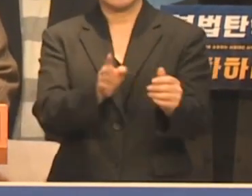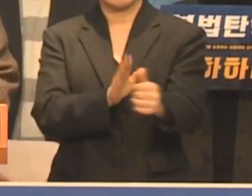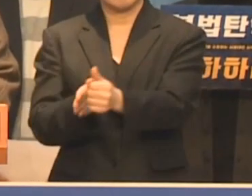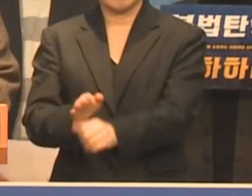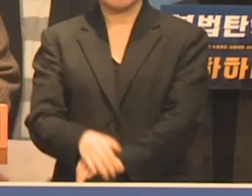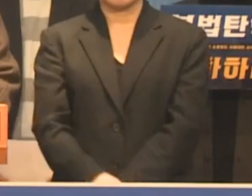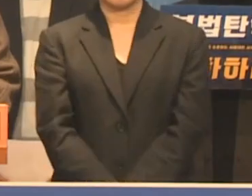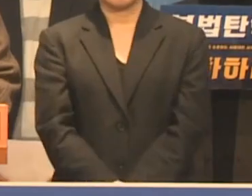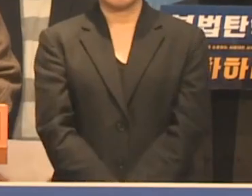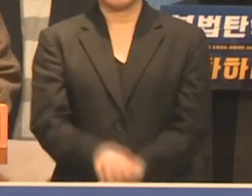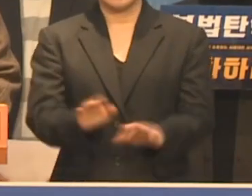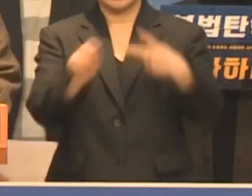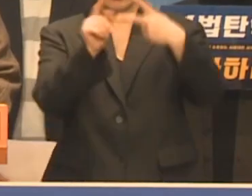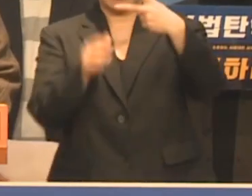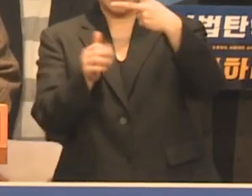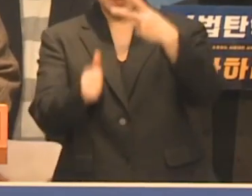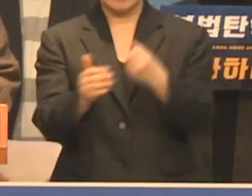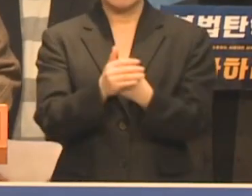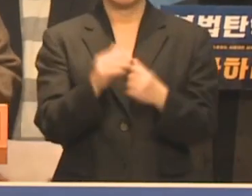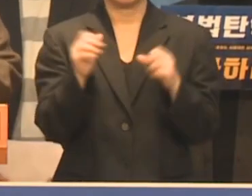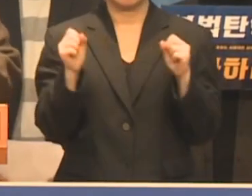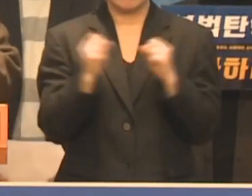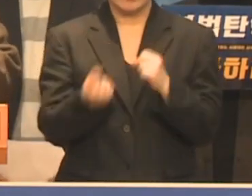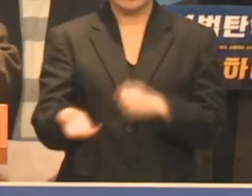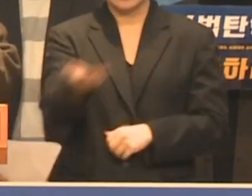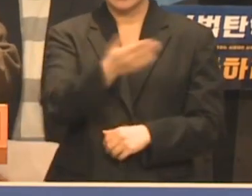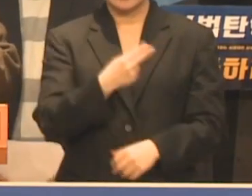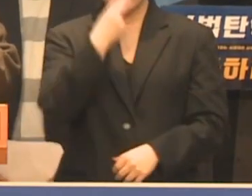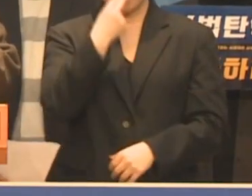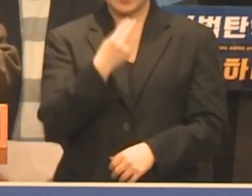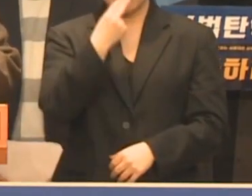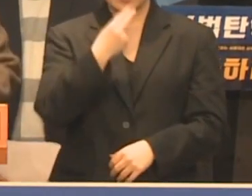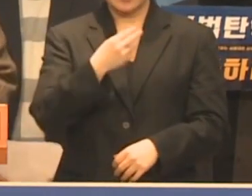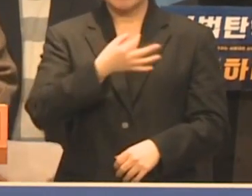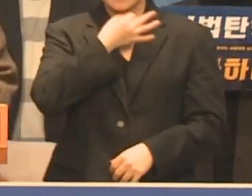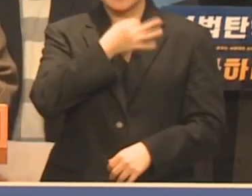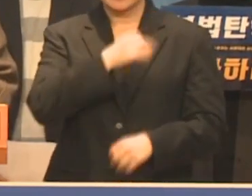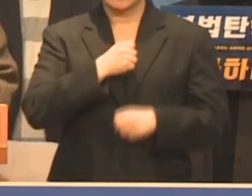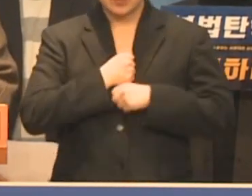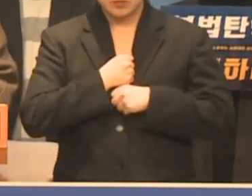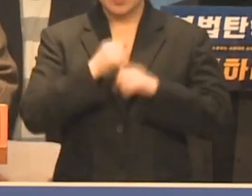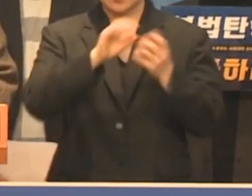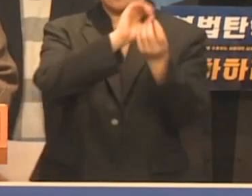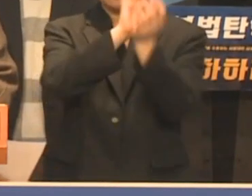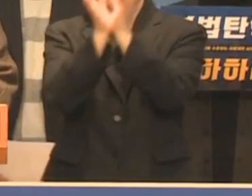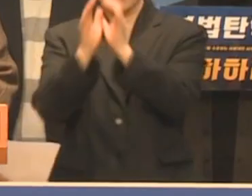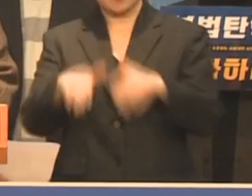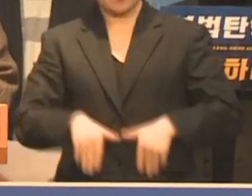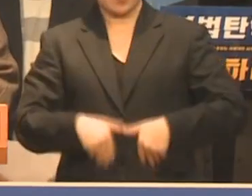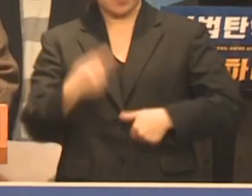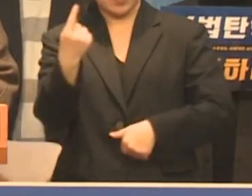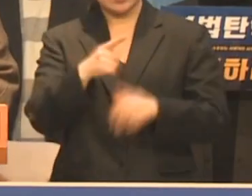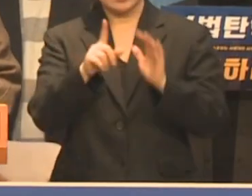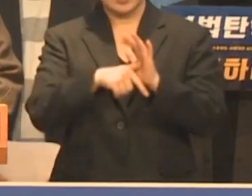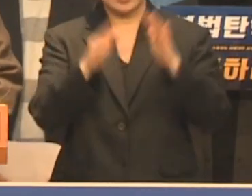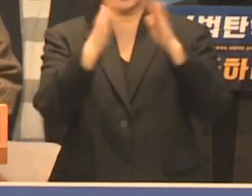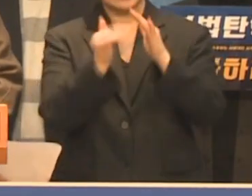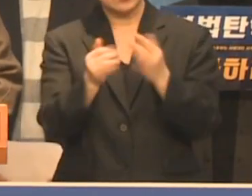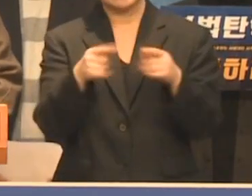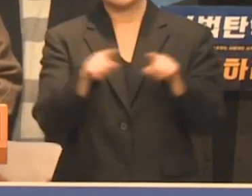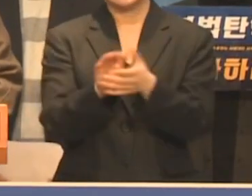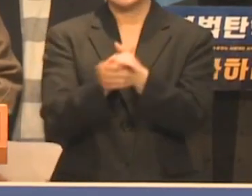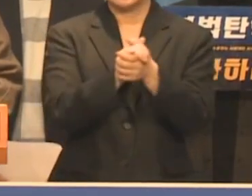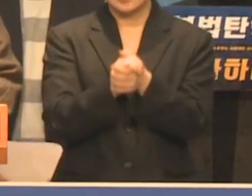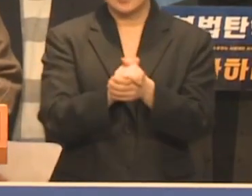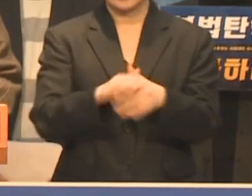감사하겠습니다. 아직 2월 말이라 날씨가 쌀쌀합니다. 국민 여러분들 감기 조심하시고 꽂히는 봄이 오면 가족과 지인들과 함께 따뜻하고 행복한